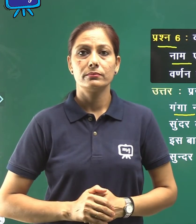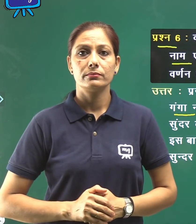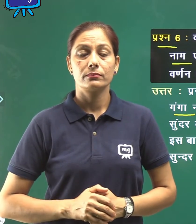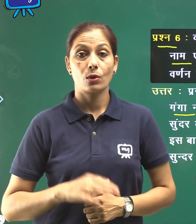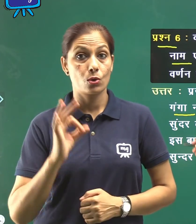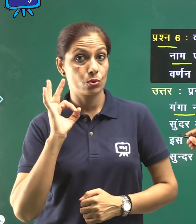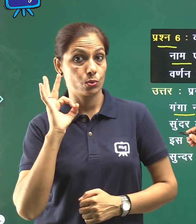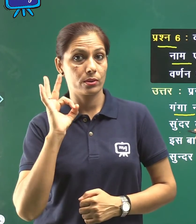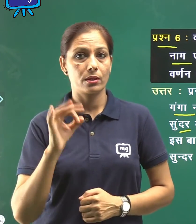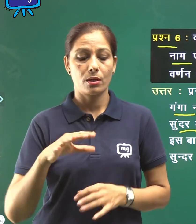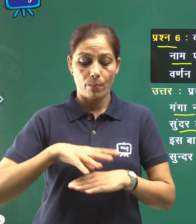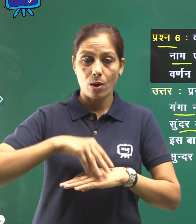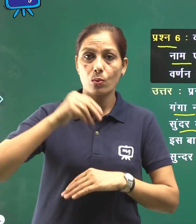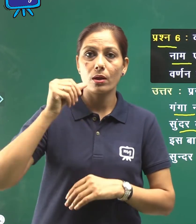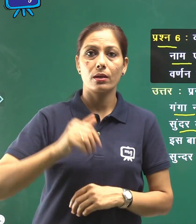सुंदर बालू का